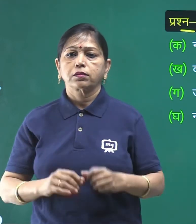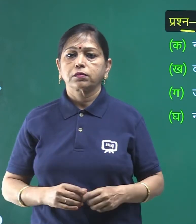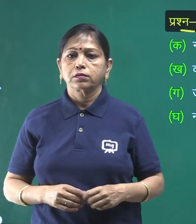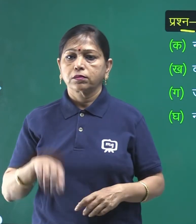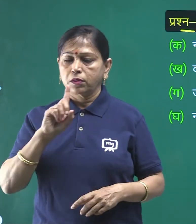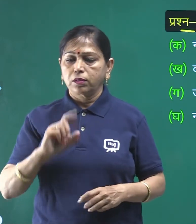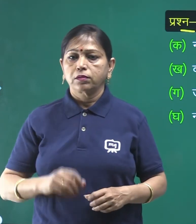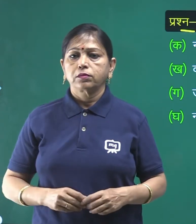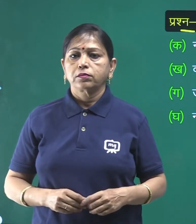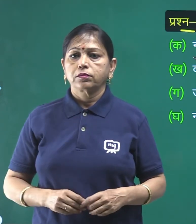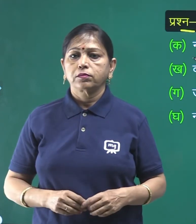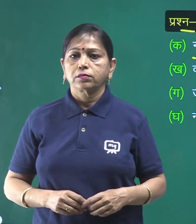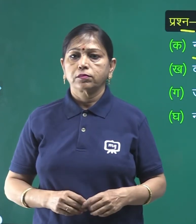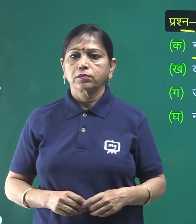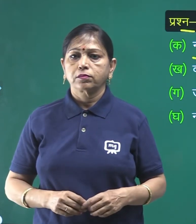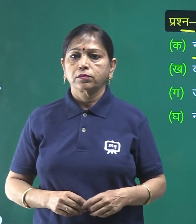1